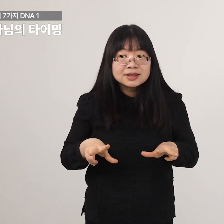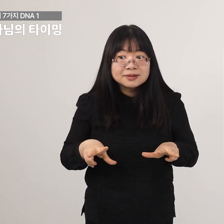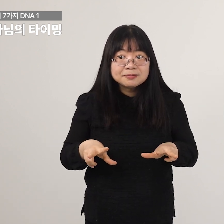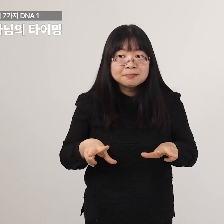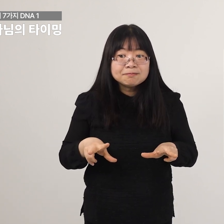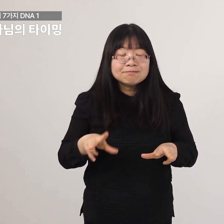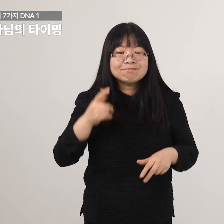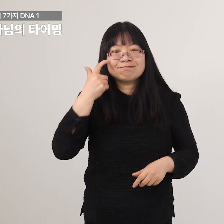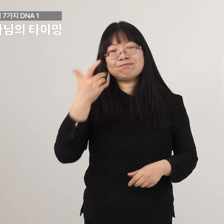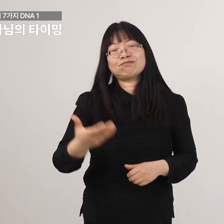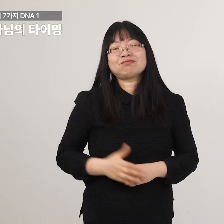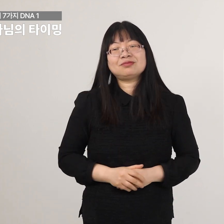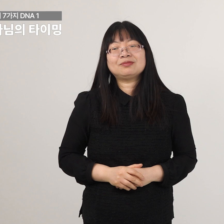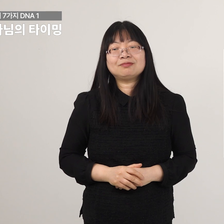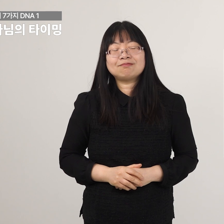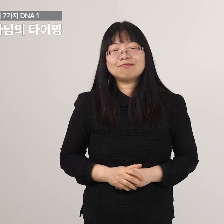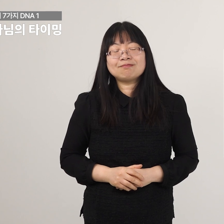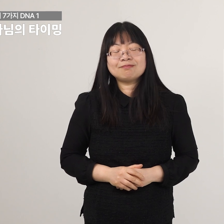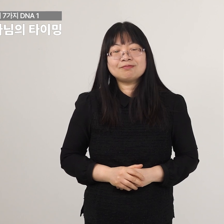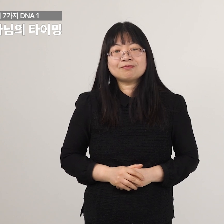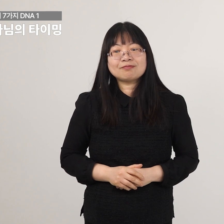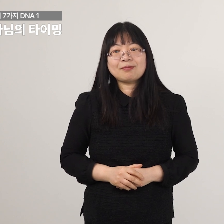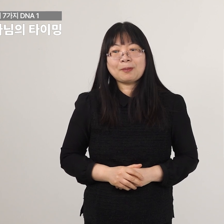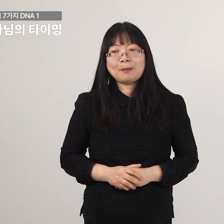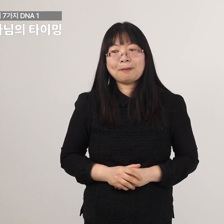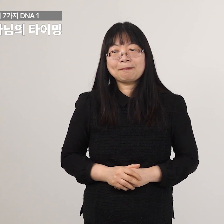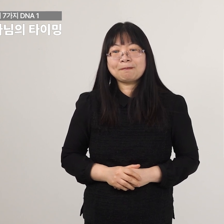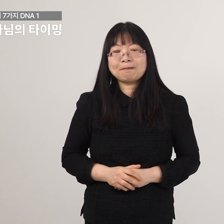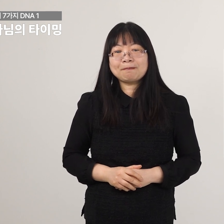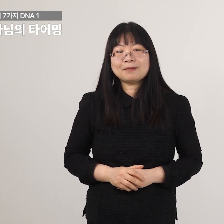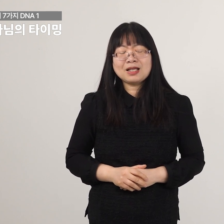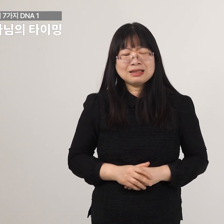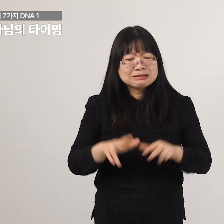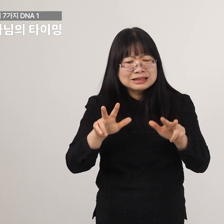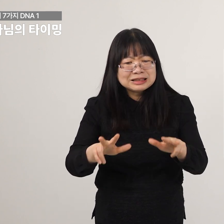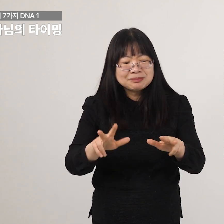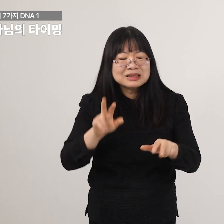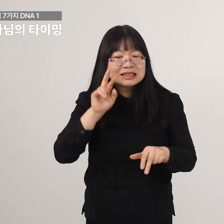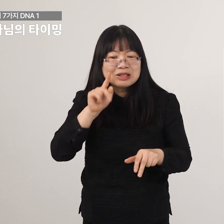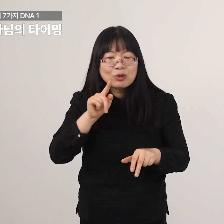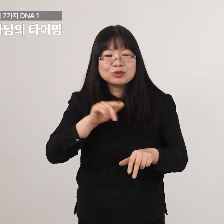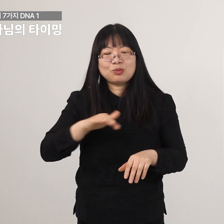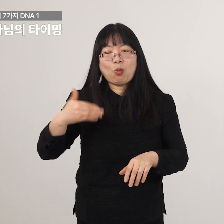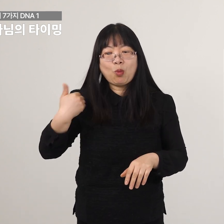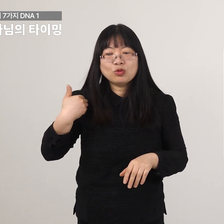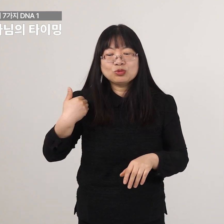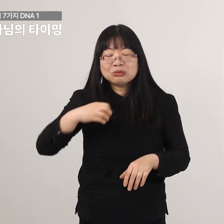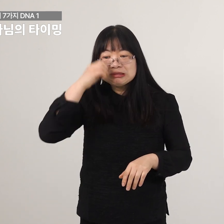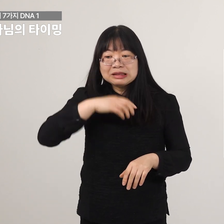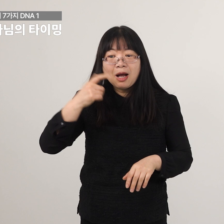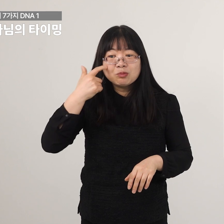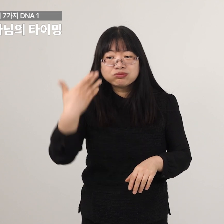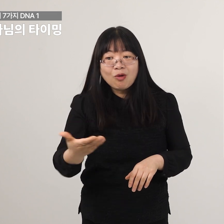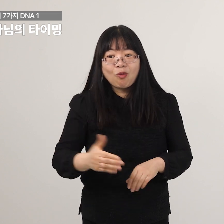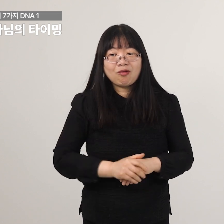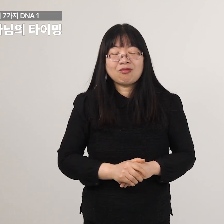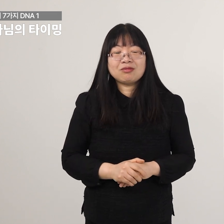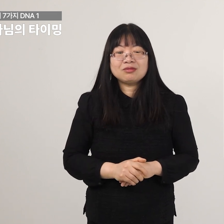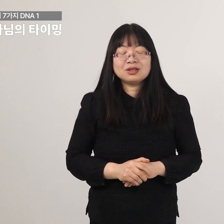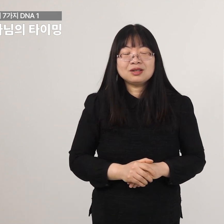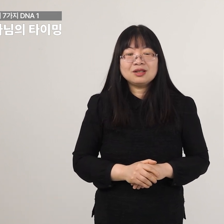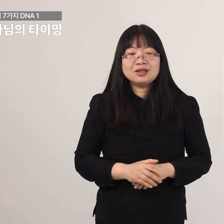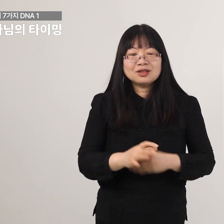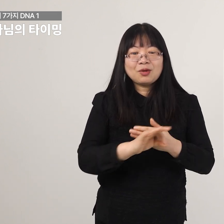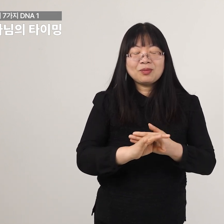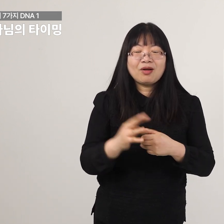라고 물었어요. 질문 자체가 틀린지도 모르고. 그런데 그러면 3년 후에